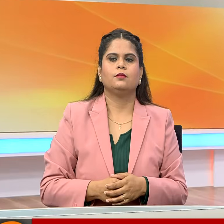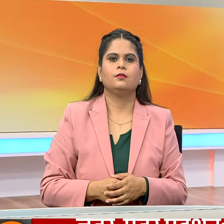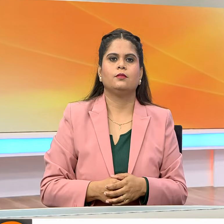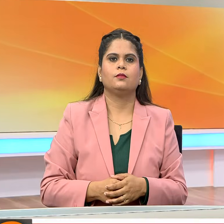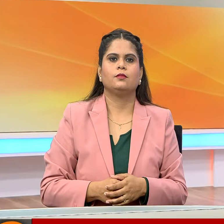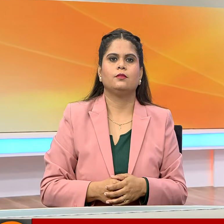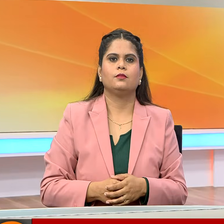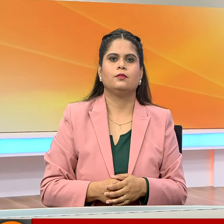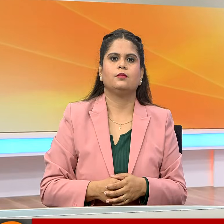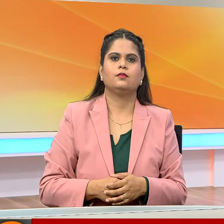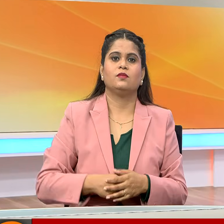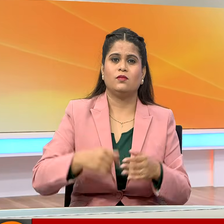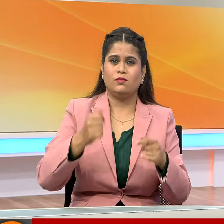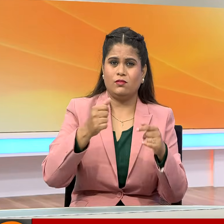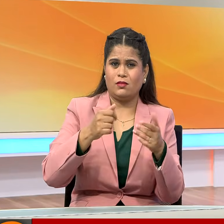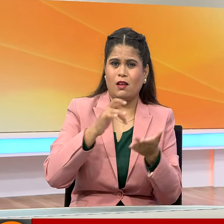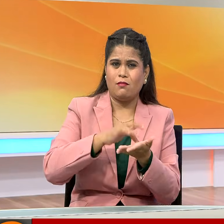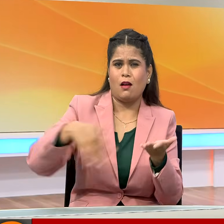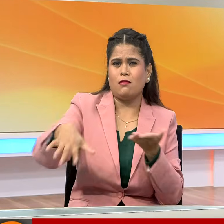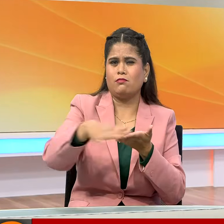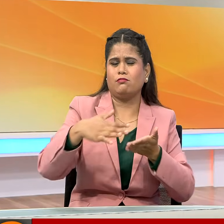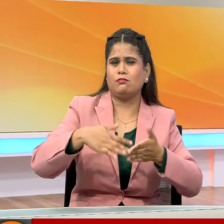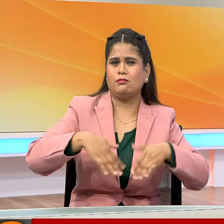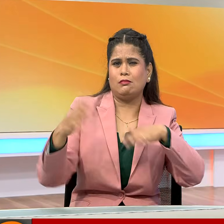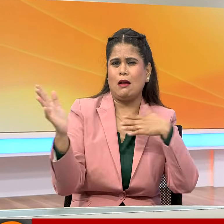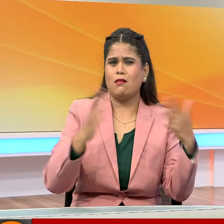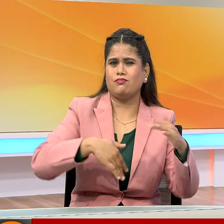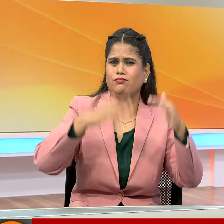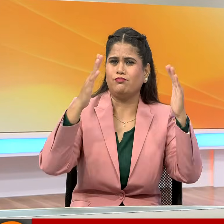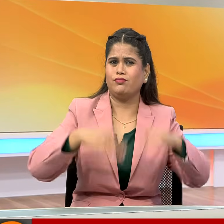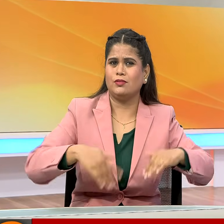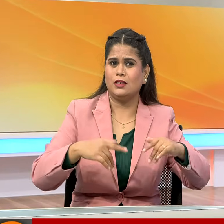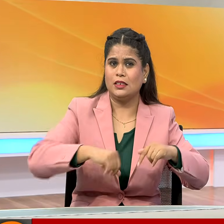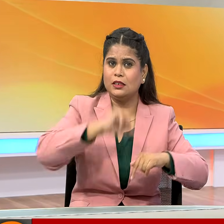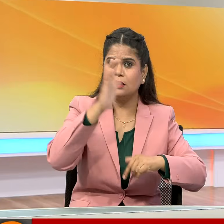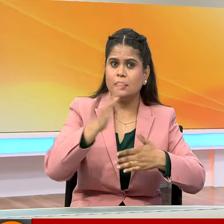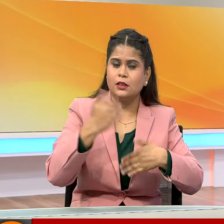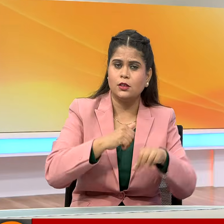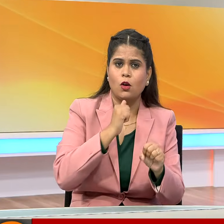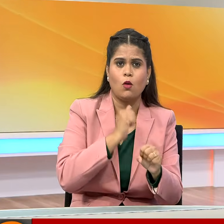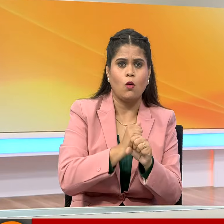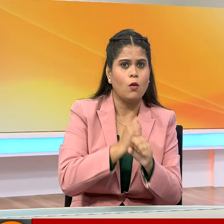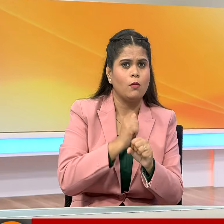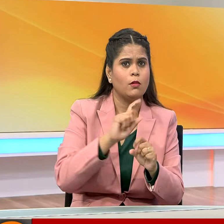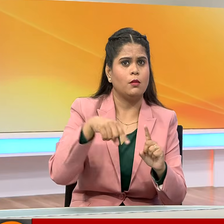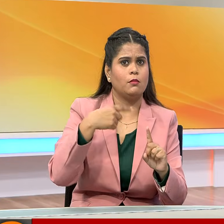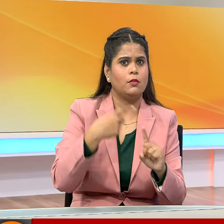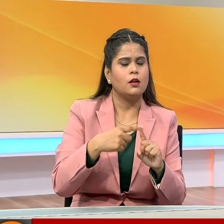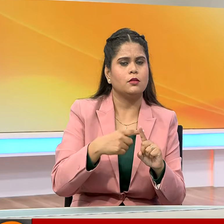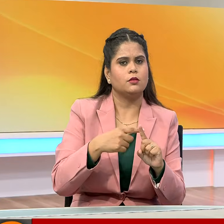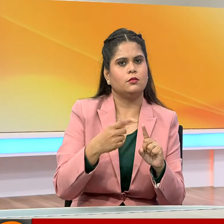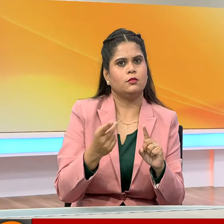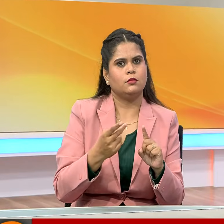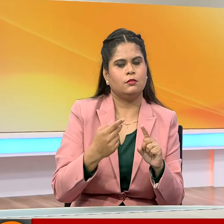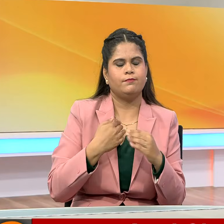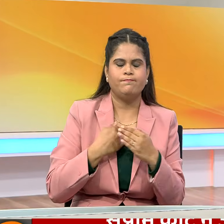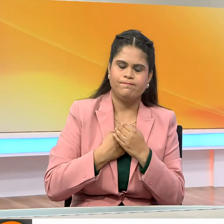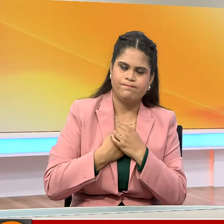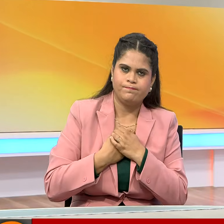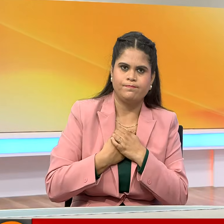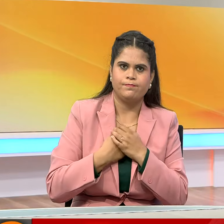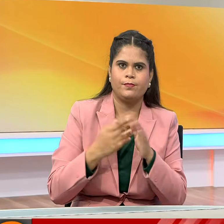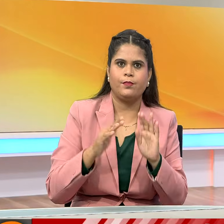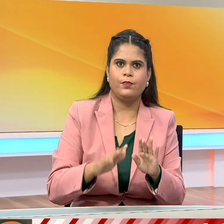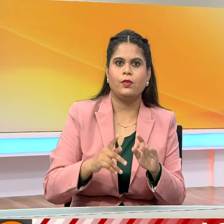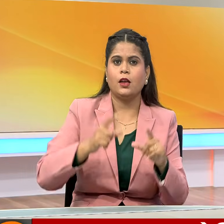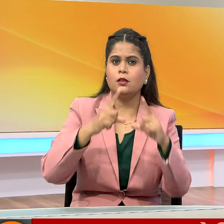क्षेत्र में आए विनाशकारी भूकंप के बाद हुए नुकसान के प्रति भारत सरकार और भारत की जनता की तरफ से गहरी संवेदना